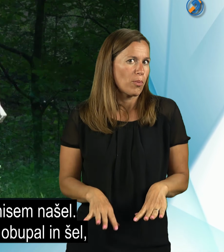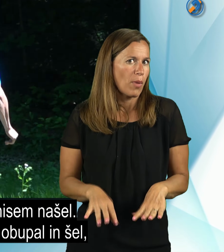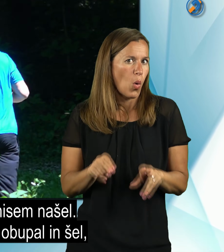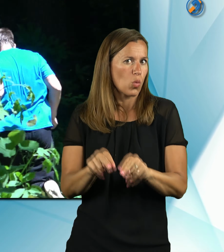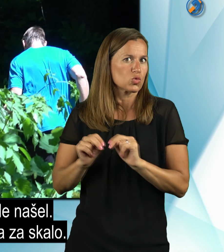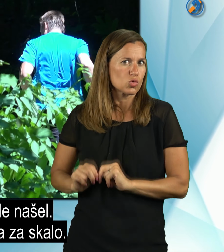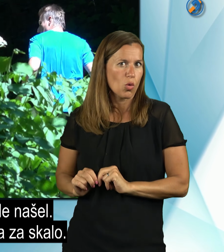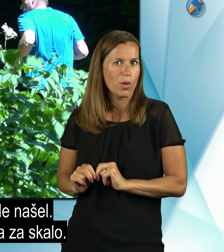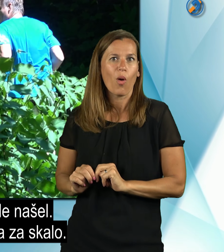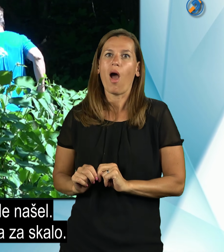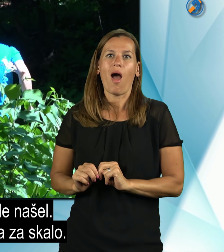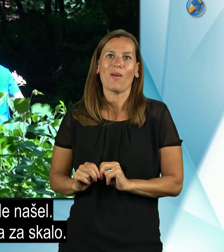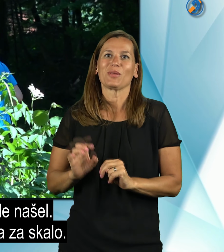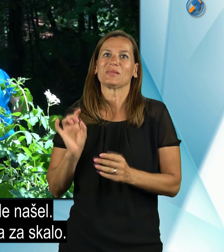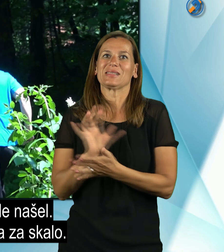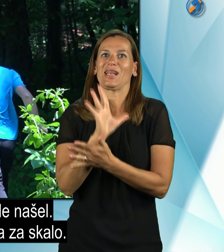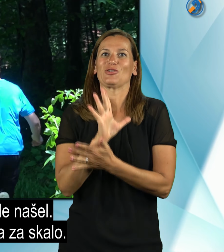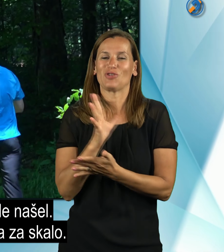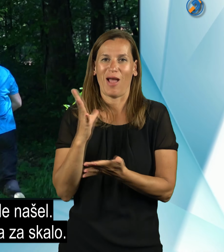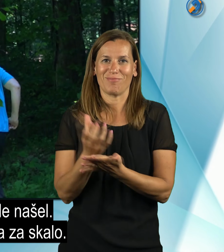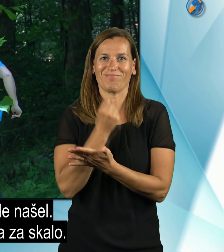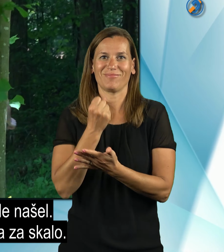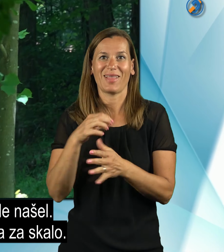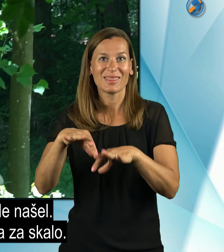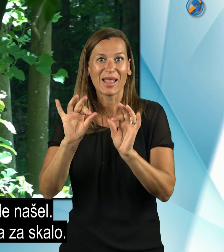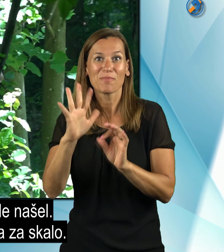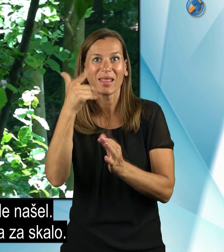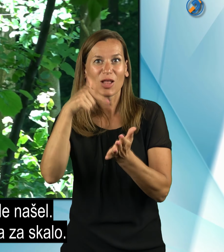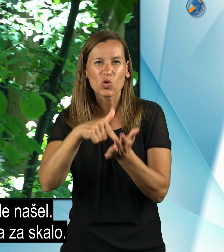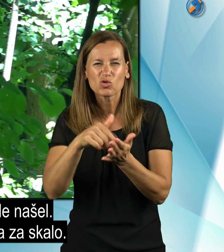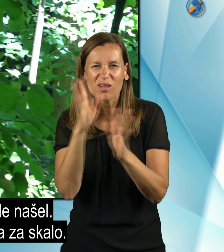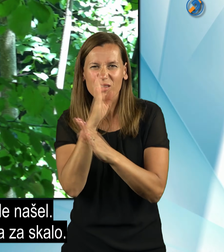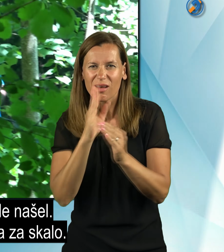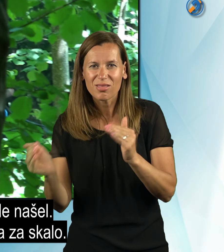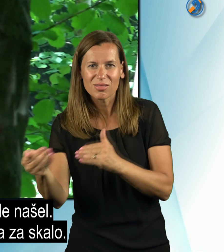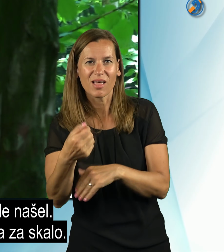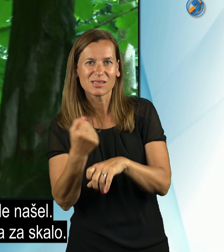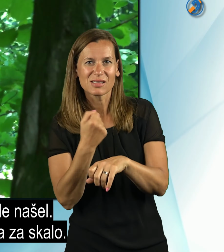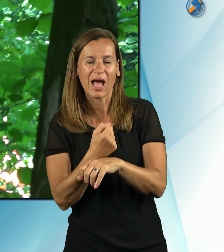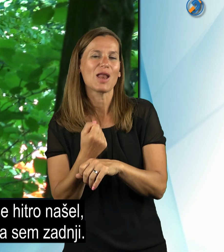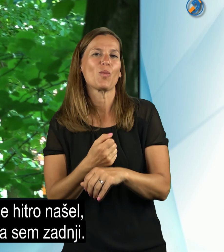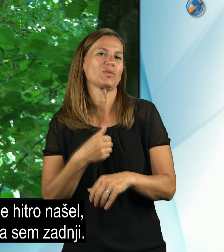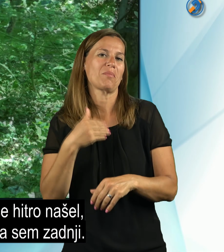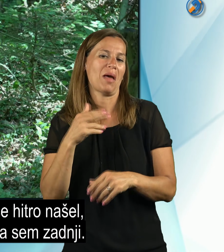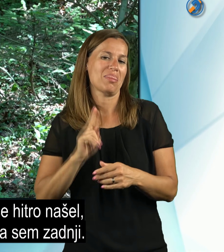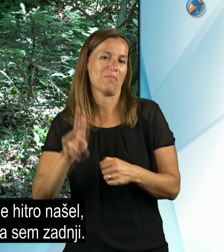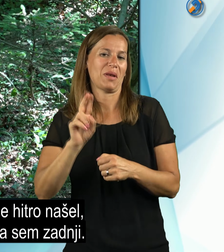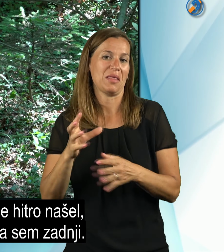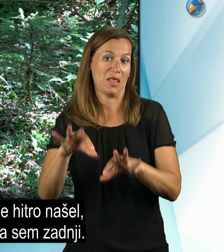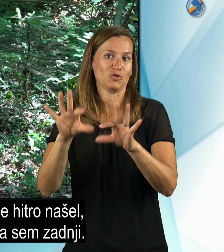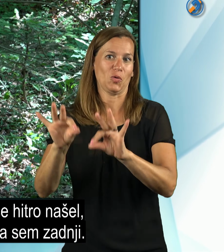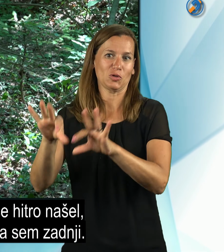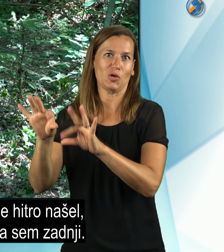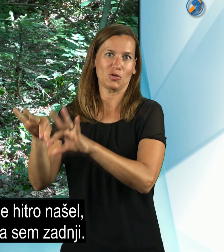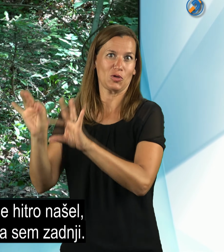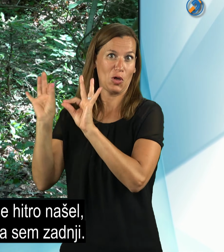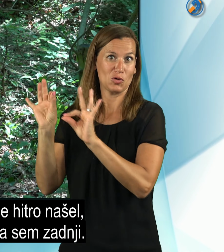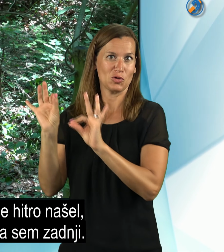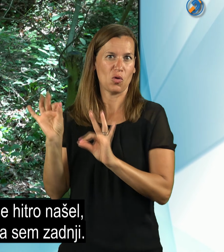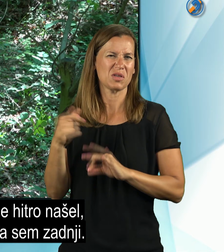da vstopim. Potem pa le najdel 5. točko, za skalom je bilo skrito. Potem pa naprej normalno